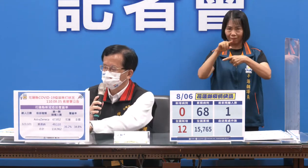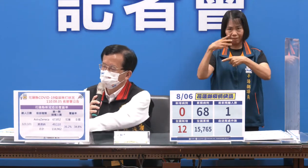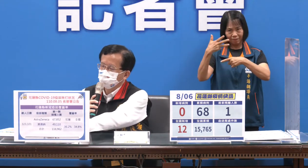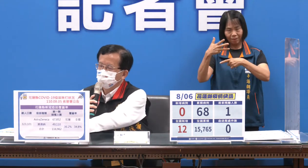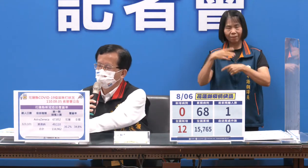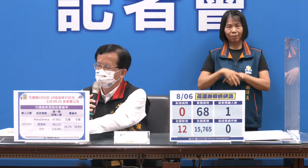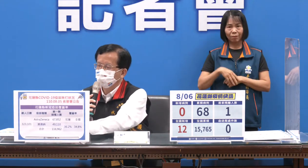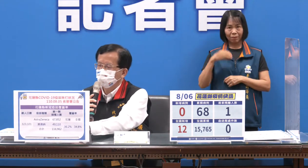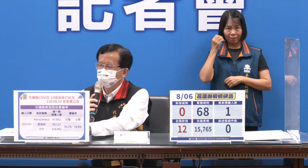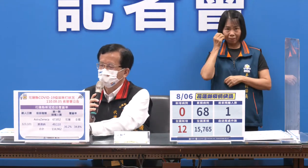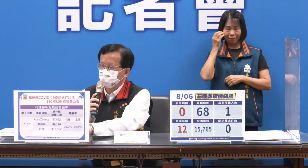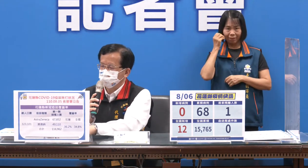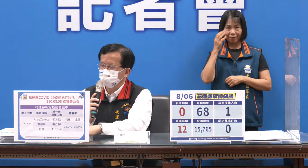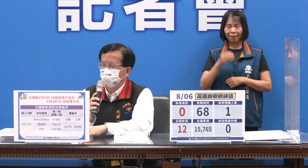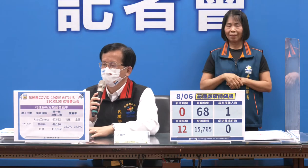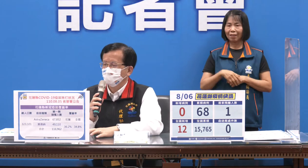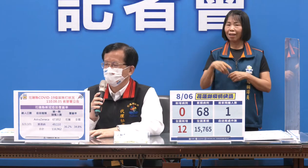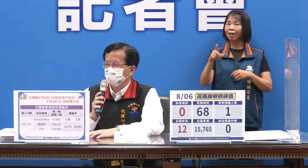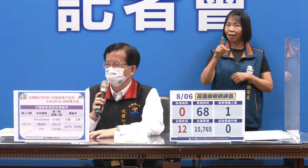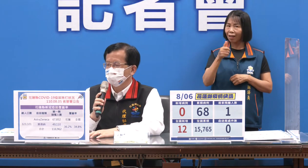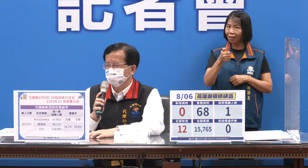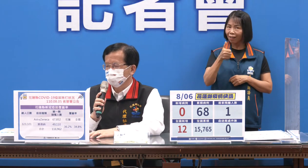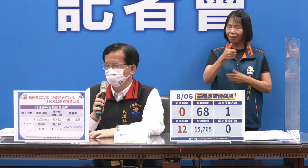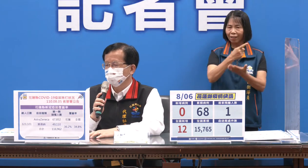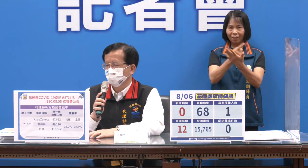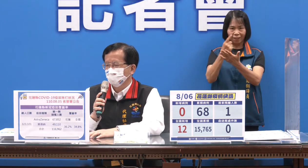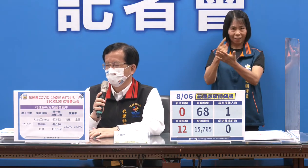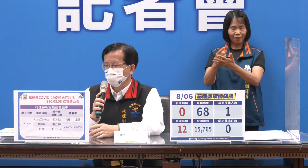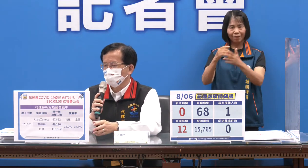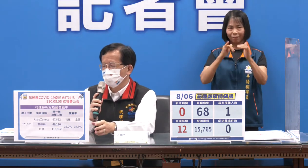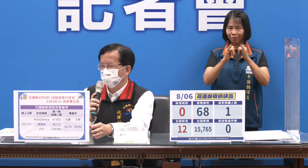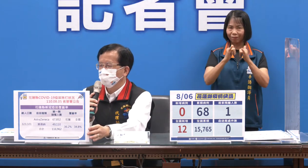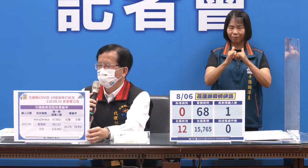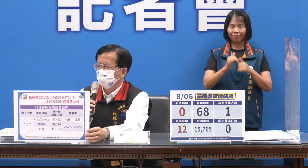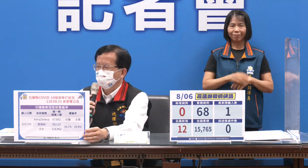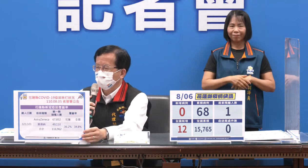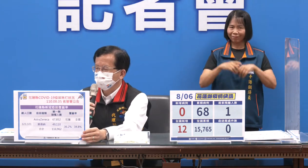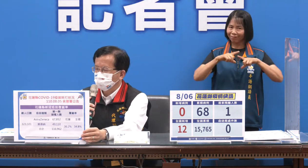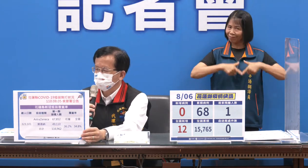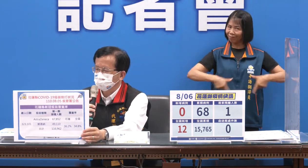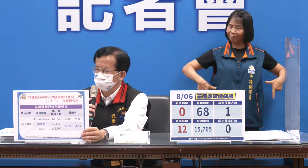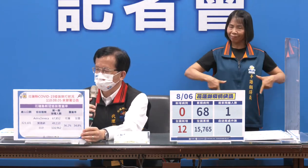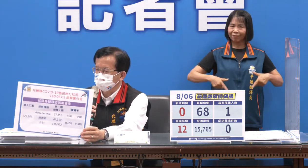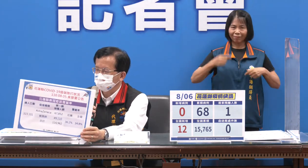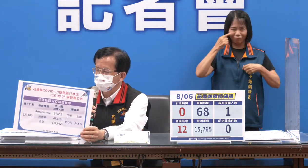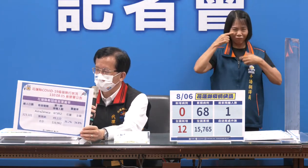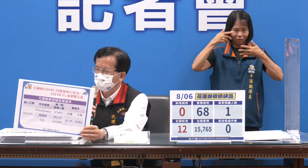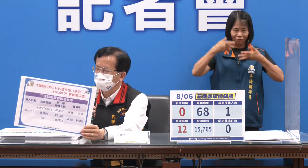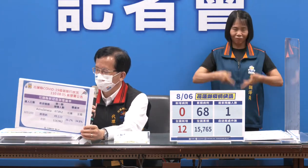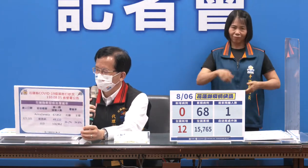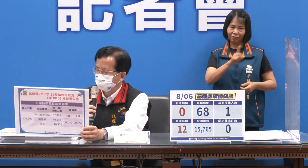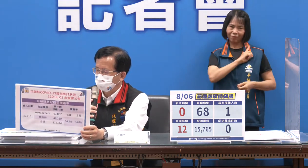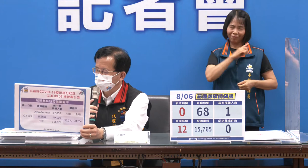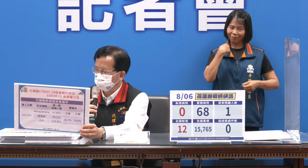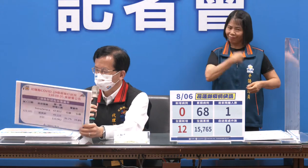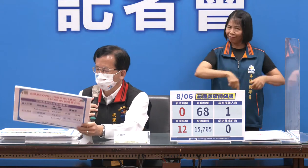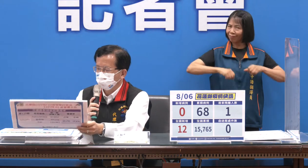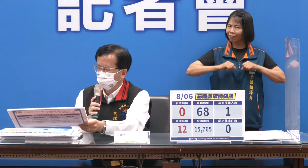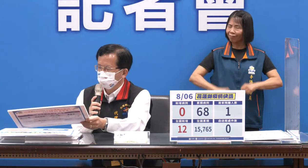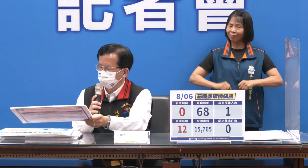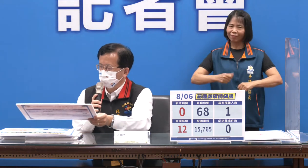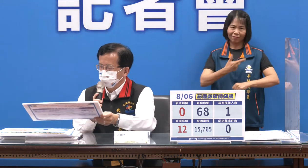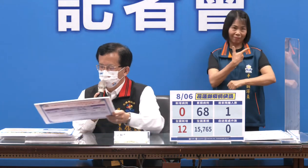花莲县我们非常感谢各位乡亲勇于来重视自己身体健康，来接